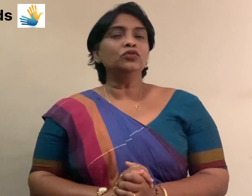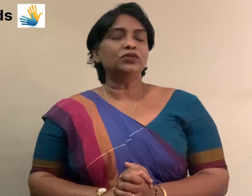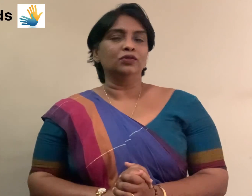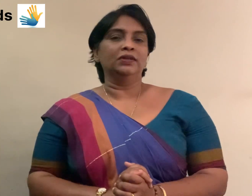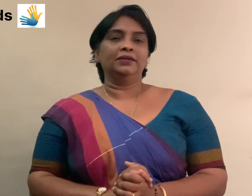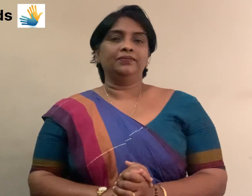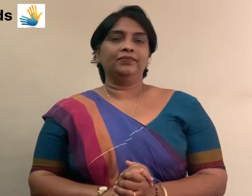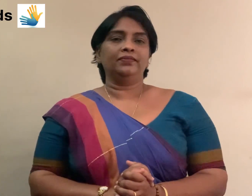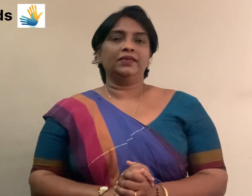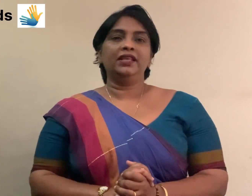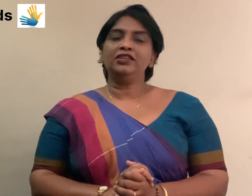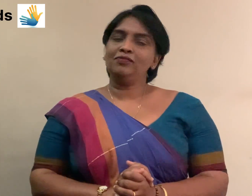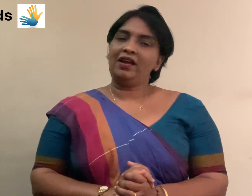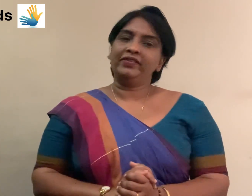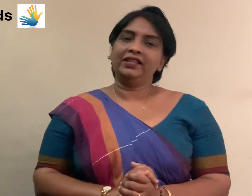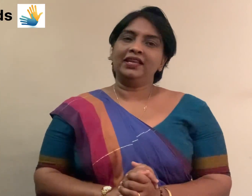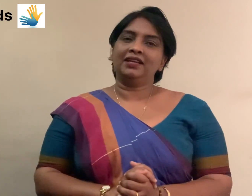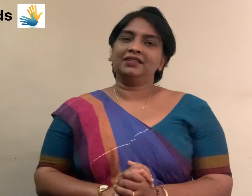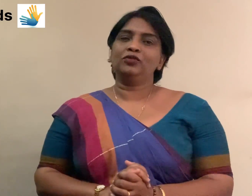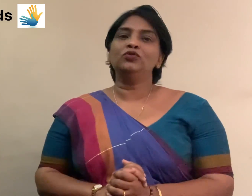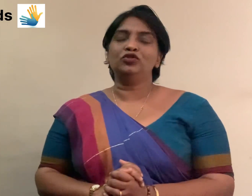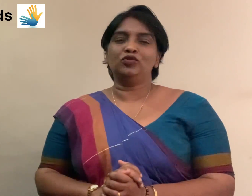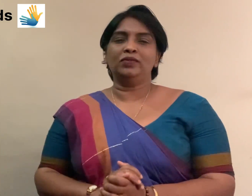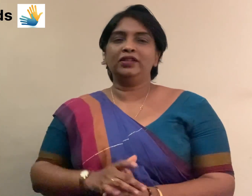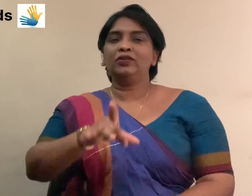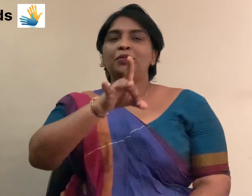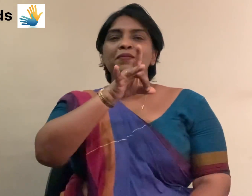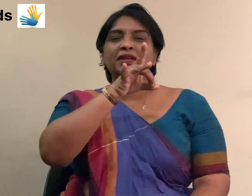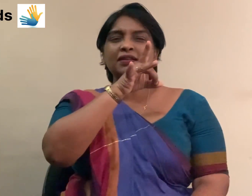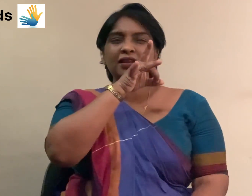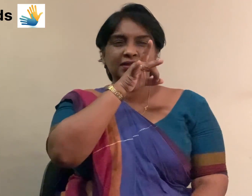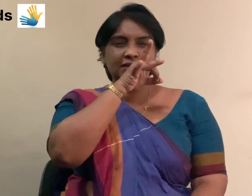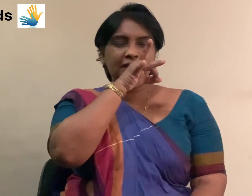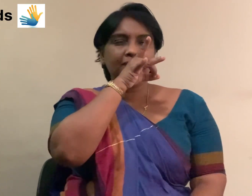උණුසුම. ඒක ස්වභාවික දෙයක්. උණුසුම. එතකොට අපි මේක රස්නේ.